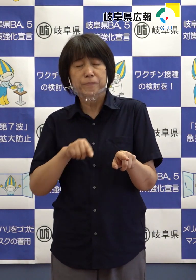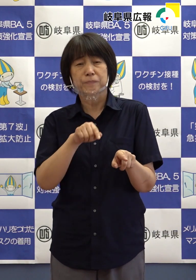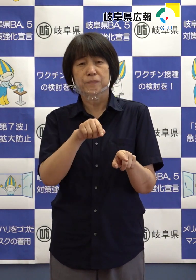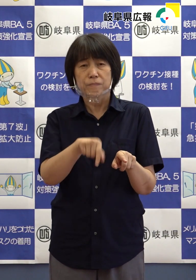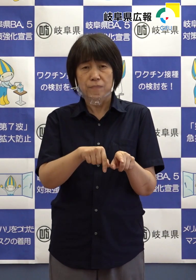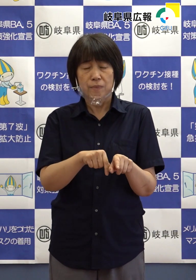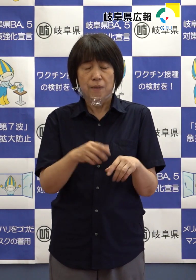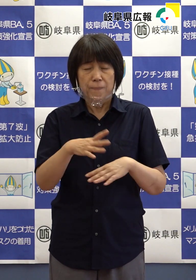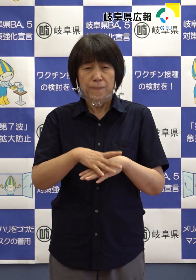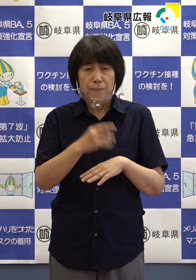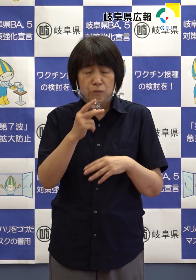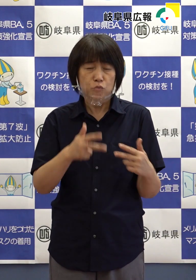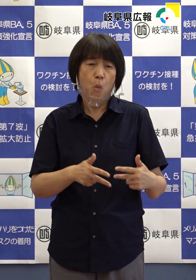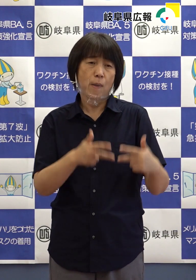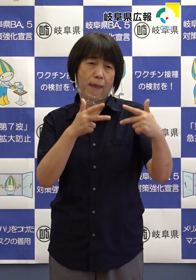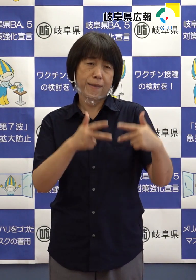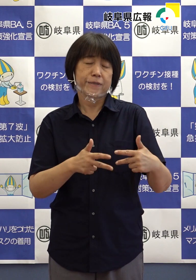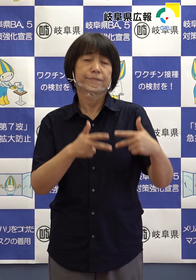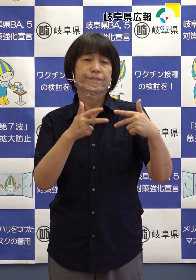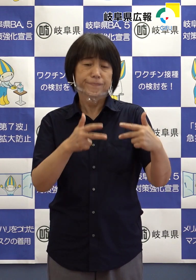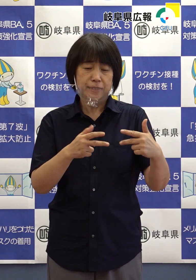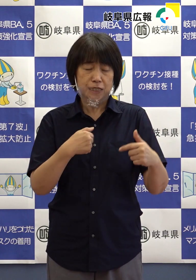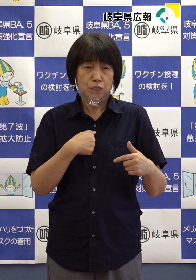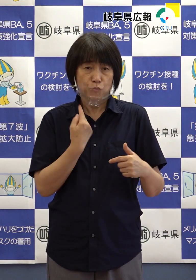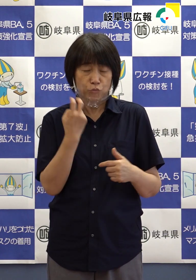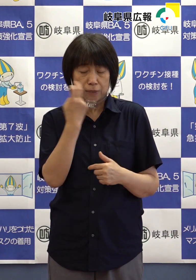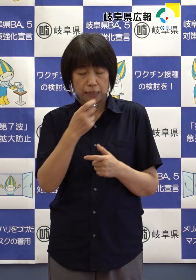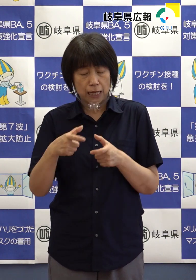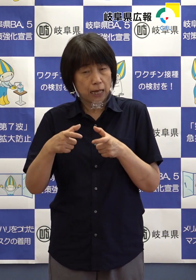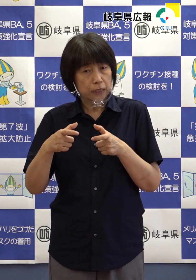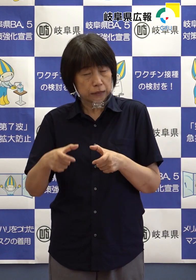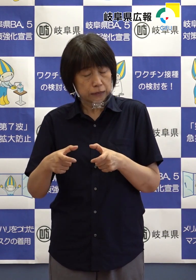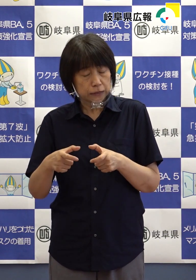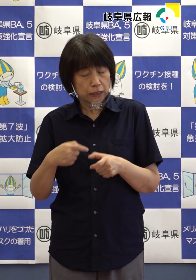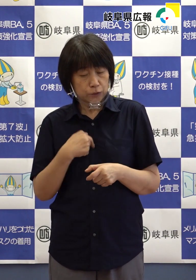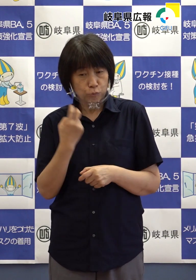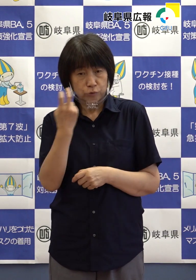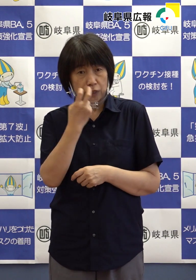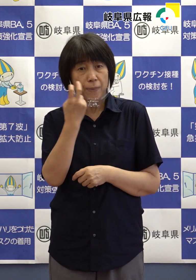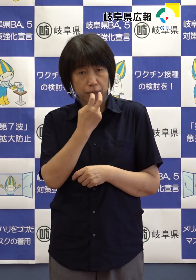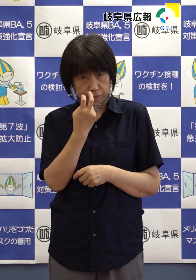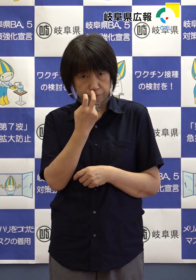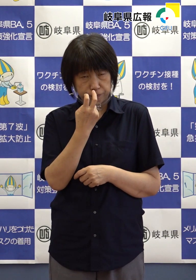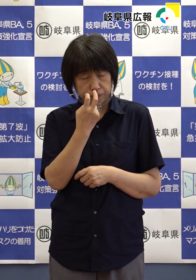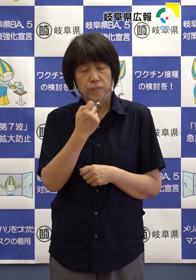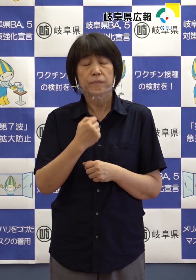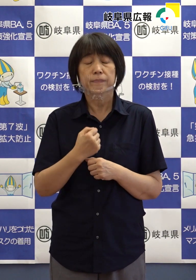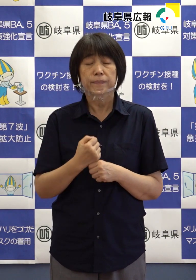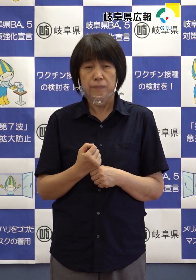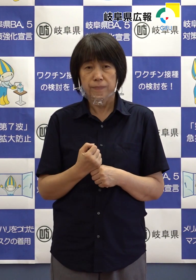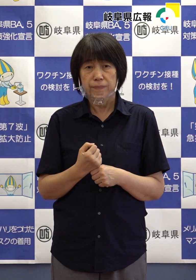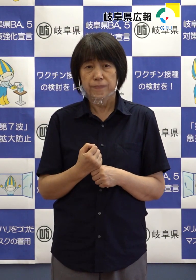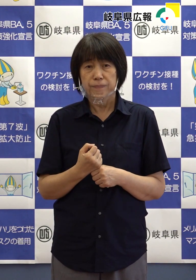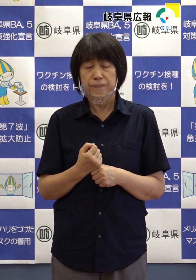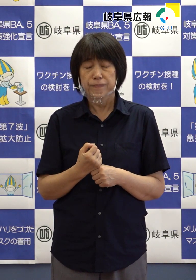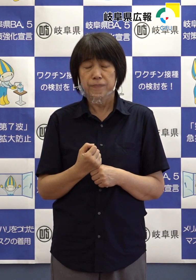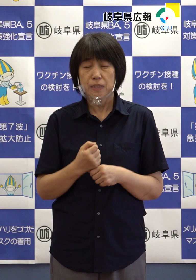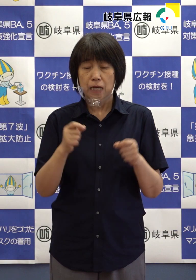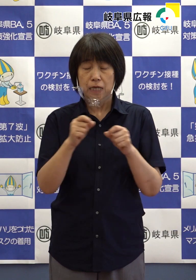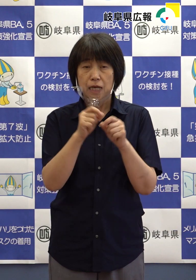まずきっとで簡単に自分で調べてそれをまず自分でやっていただいてそれであの